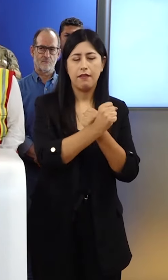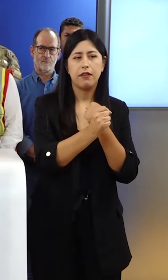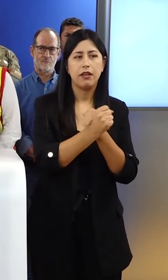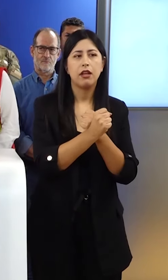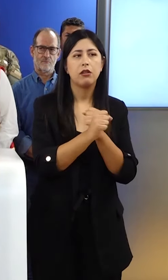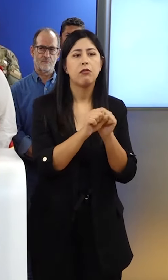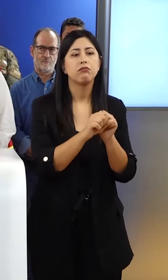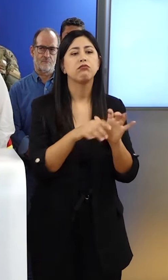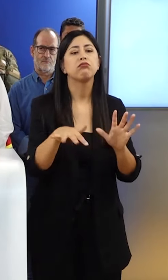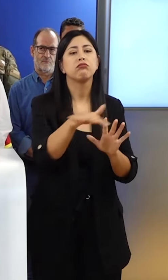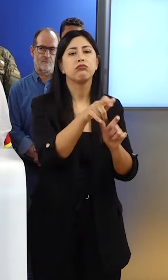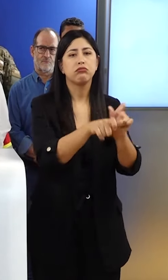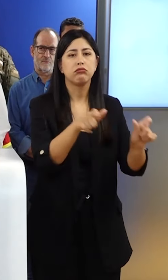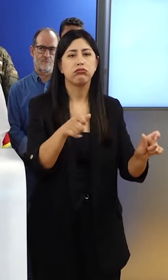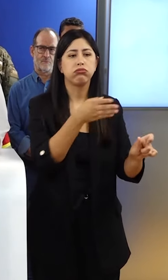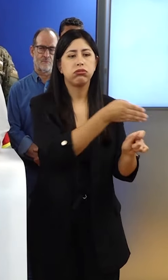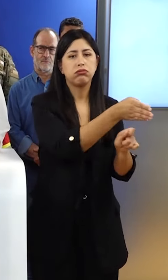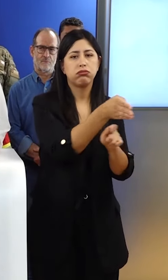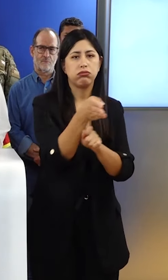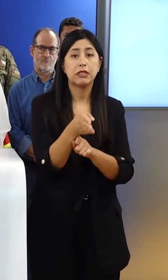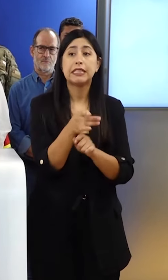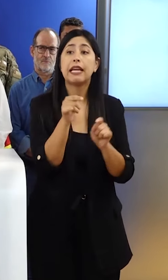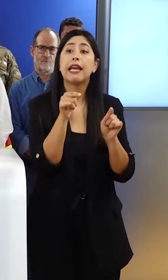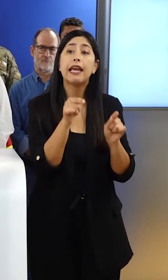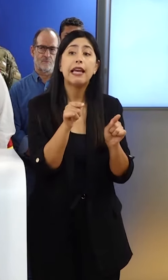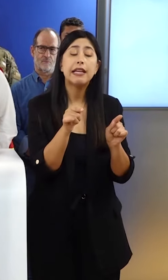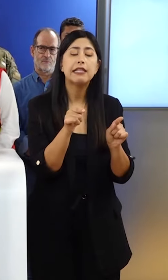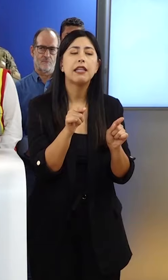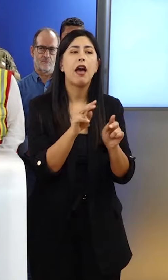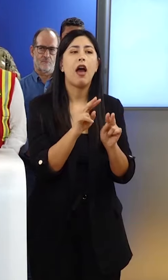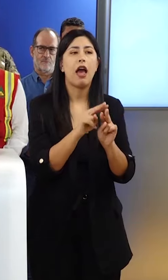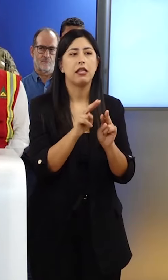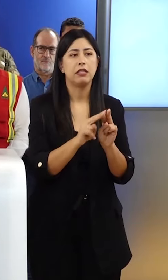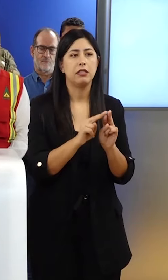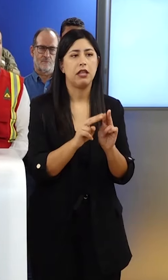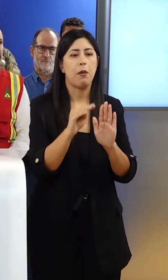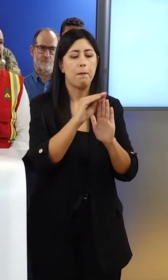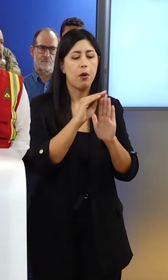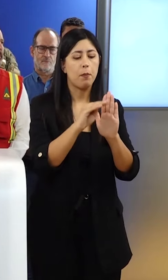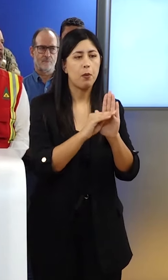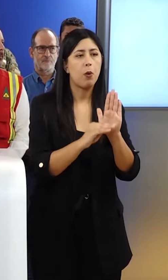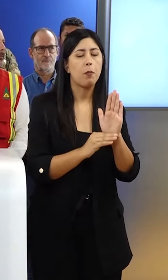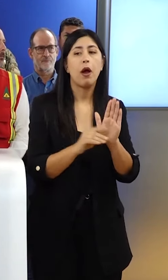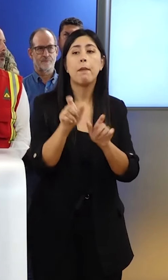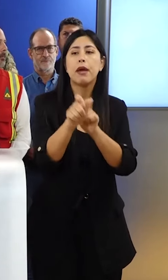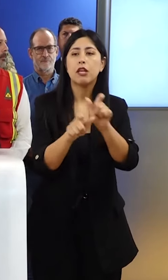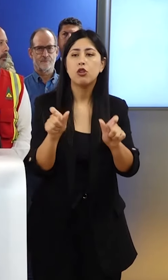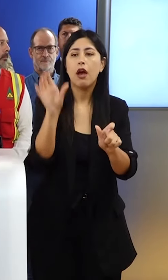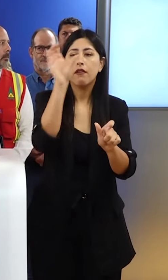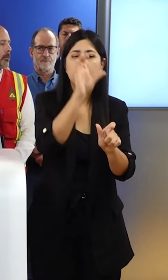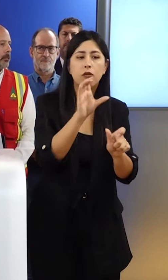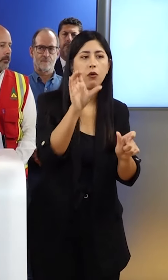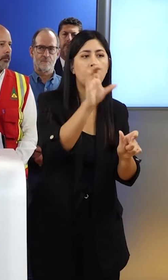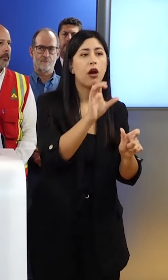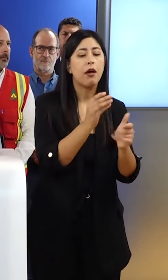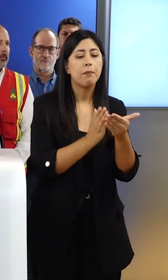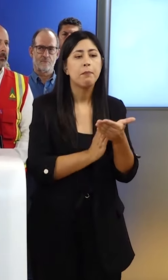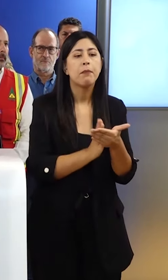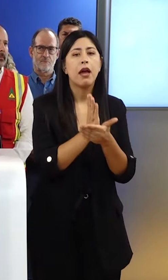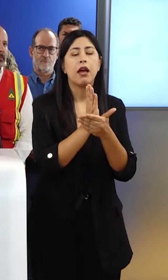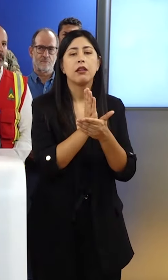capilaridad mucho mayor en el territorio Esa es la vía para buscar las personas para echar a andar el procedimiento de